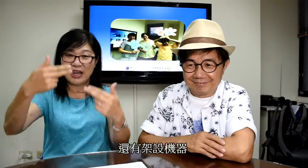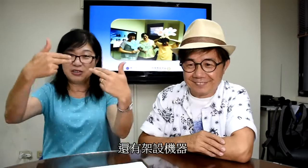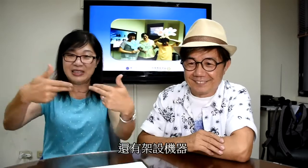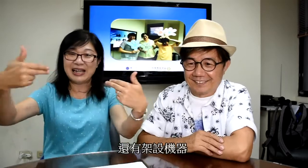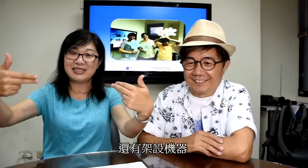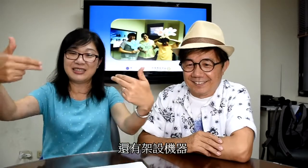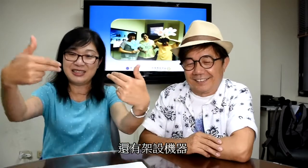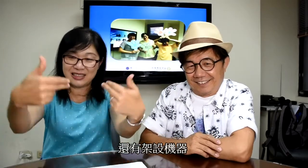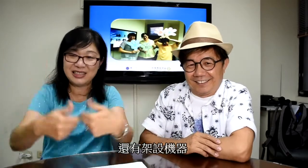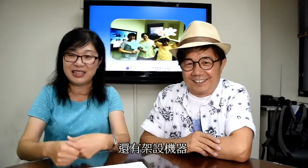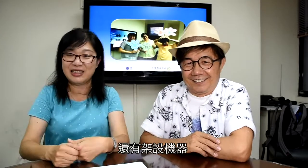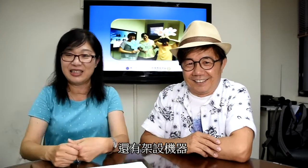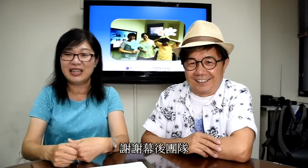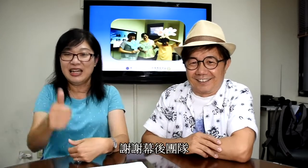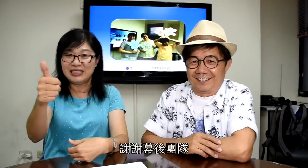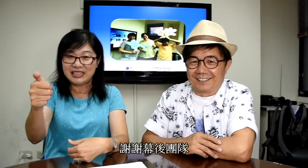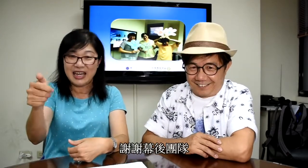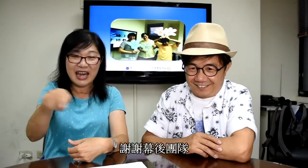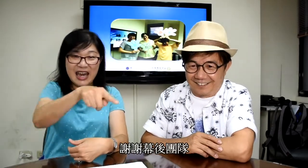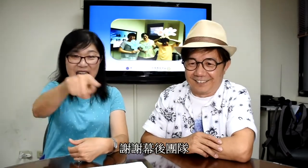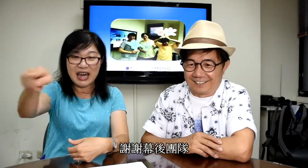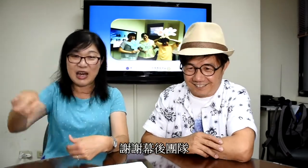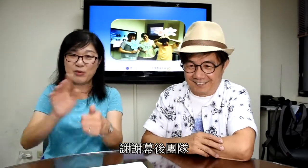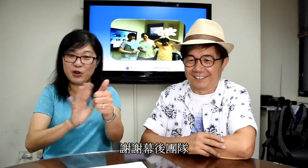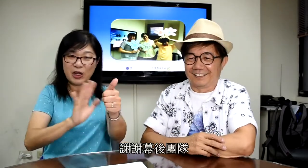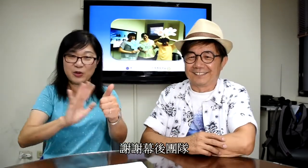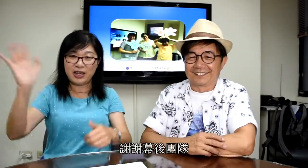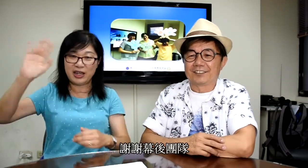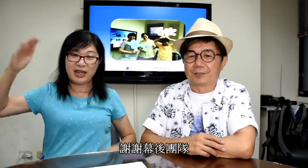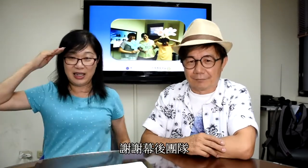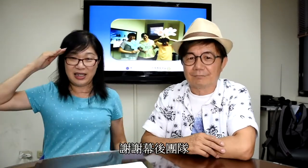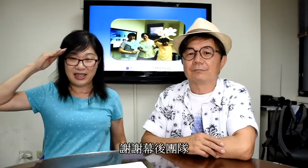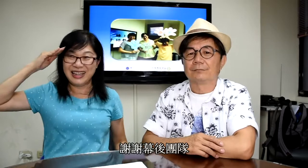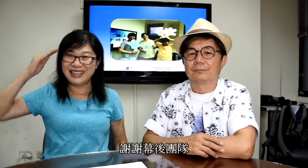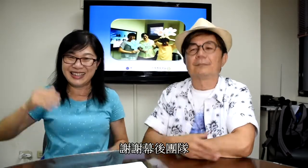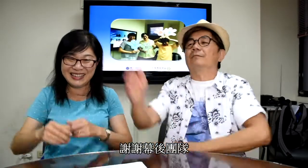架设机器。谢谢幕后团队，